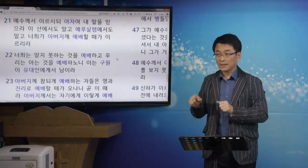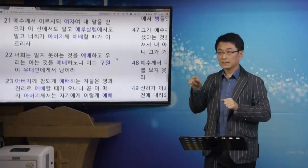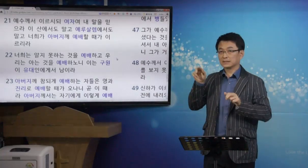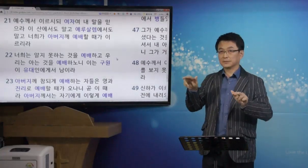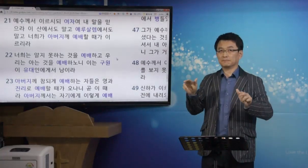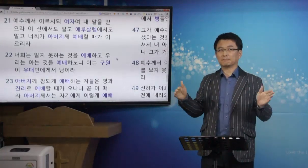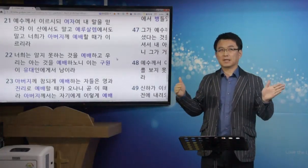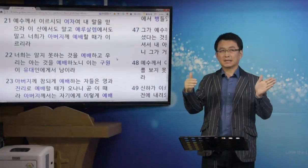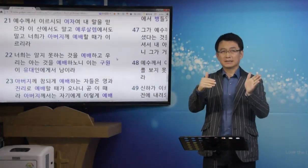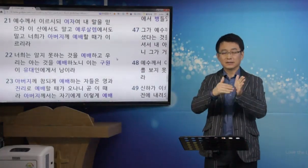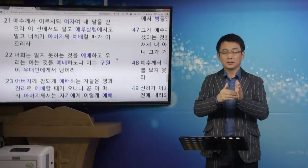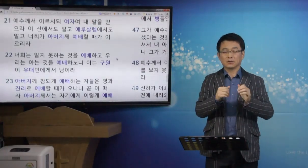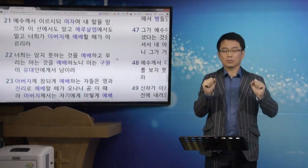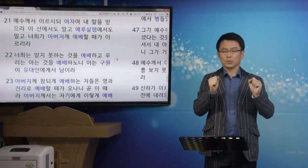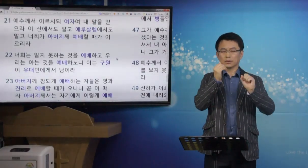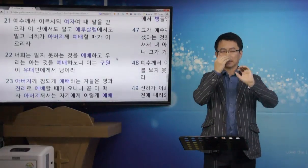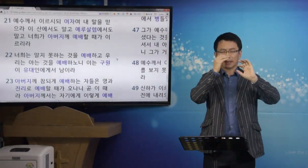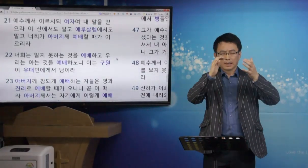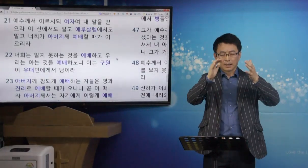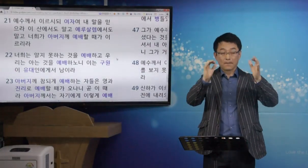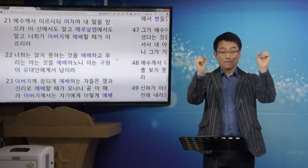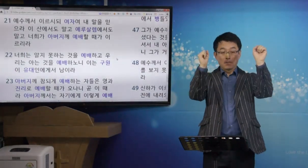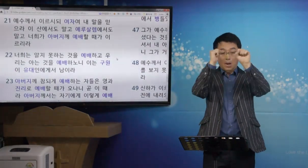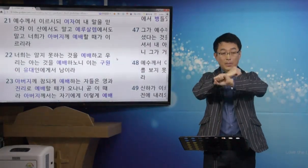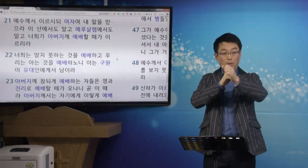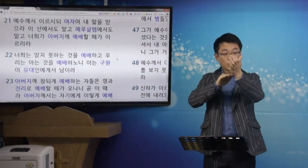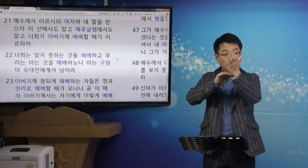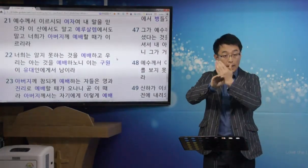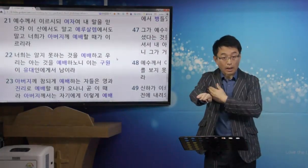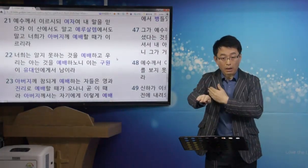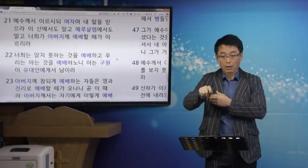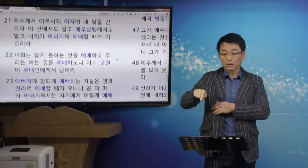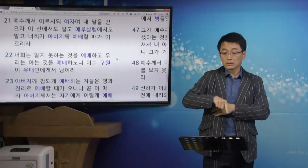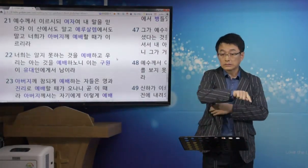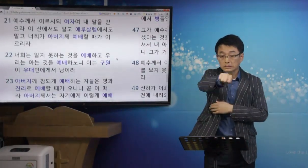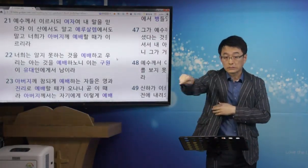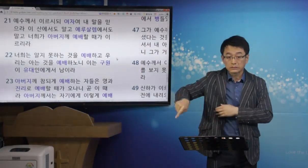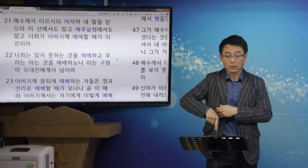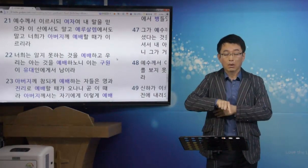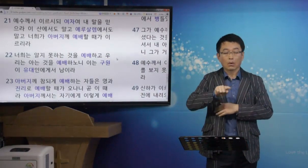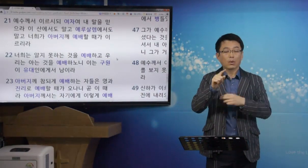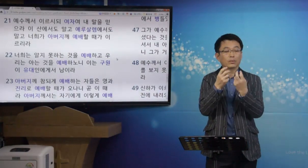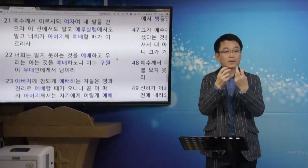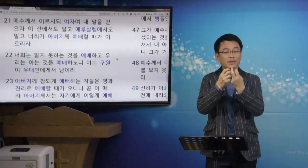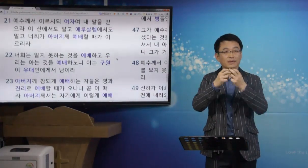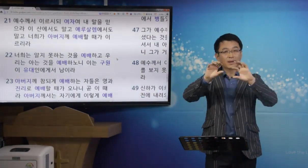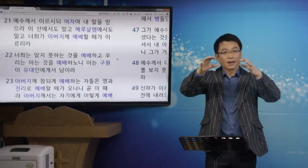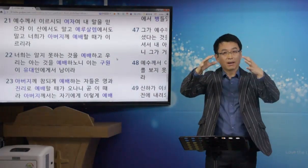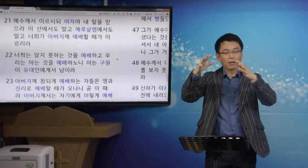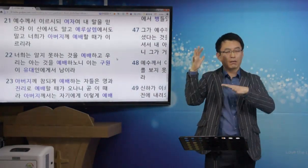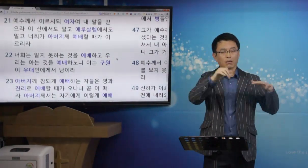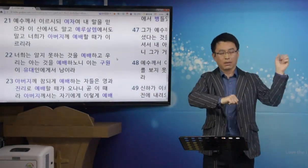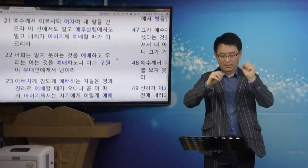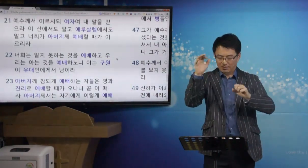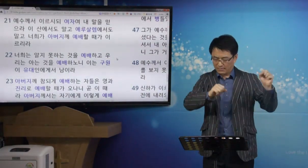생각해 보십시오. 지금까지 북이스라엘이 망한 후에 이 북이스라엘 지역이 어떤